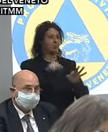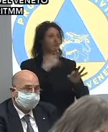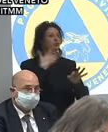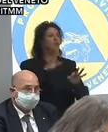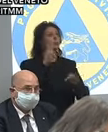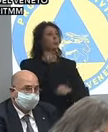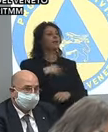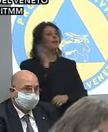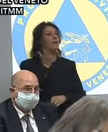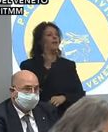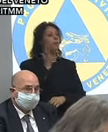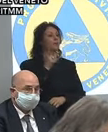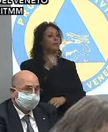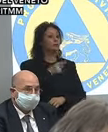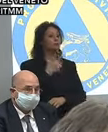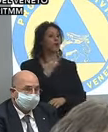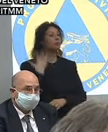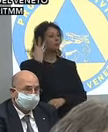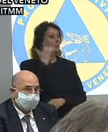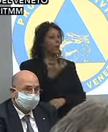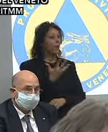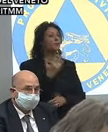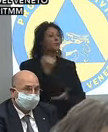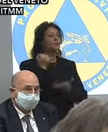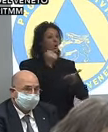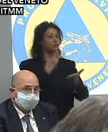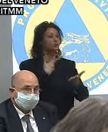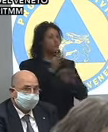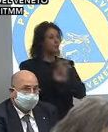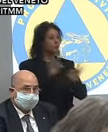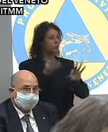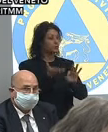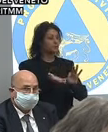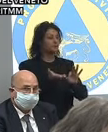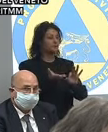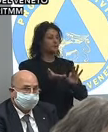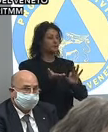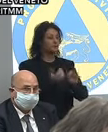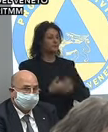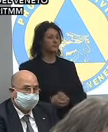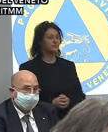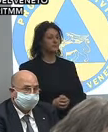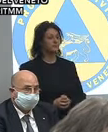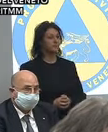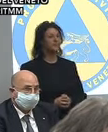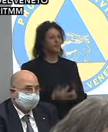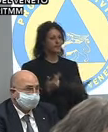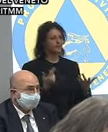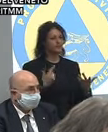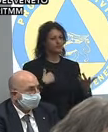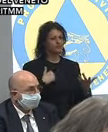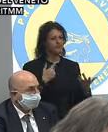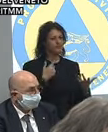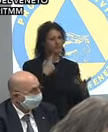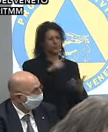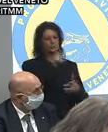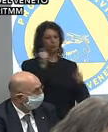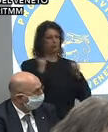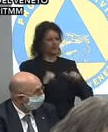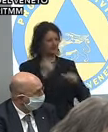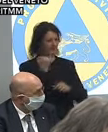Da 2015, ecco, sono 5 anni. Tanto perché non vorrei, poi sapete, la memoria è labile nel cittadino, non vorrei che qualcuno pensasse che